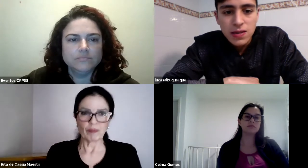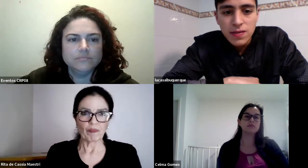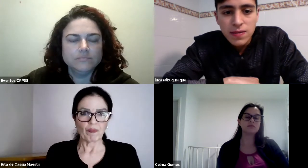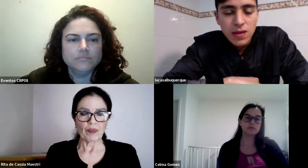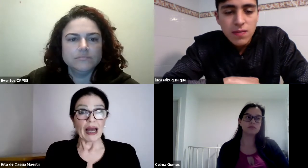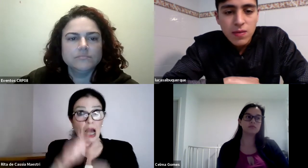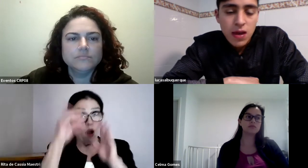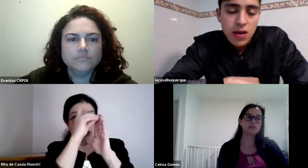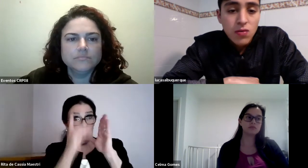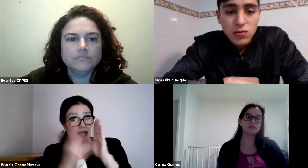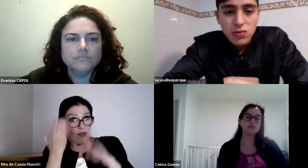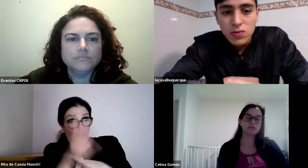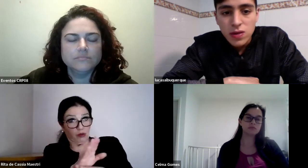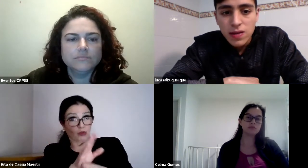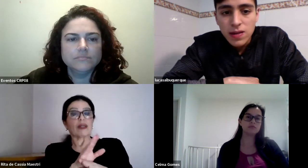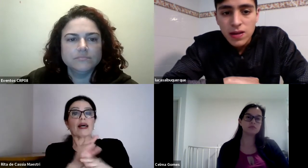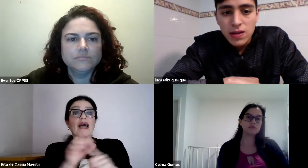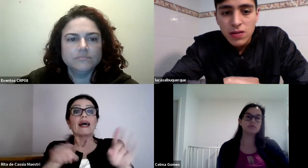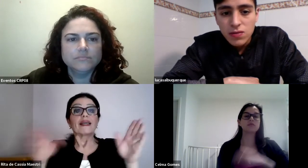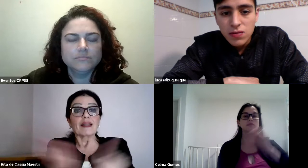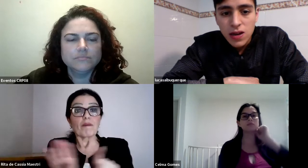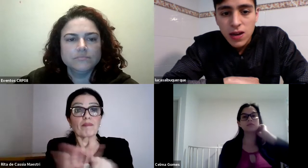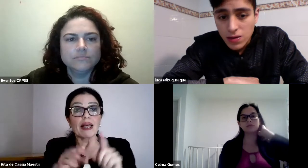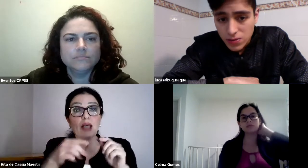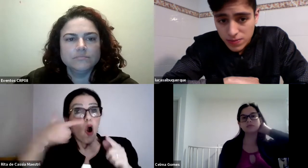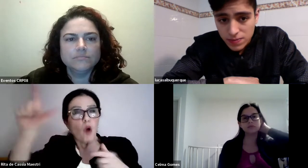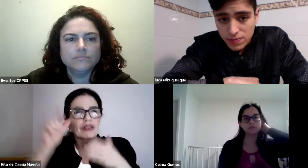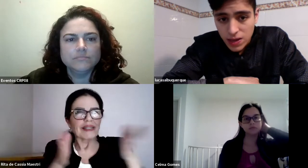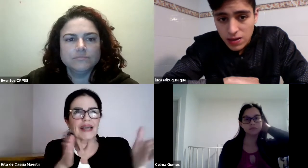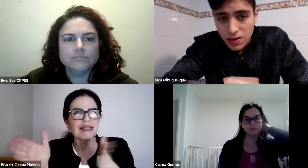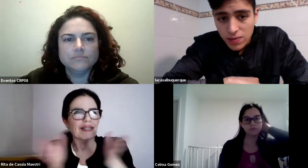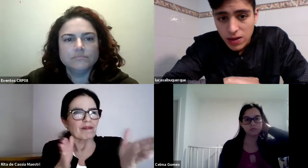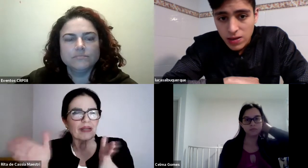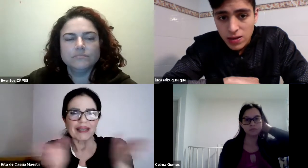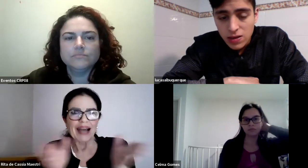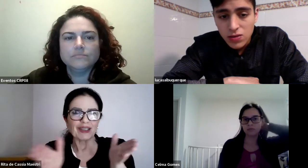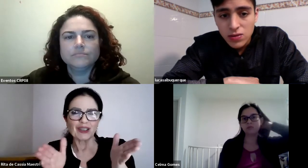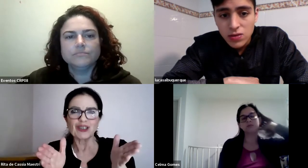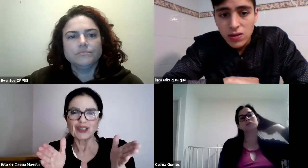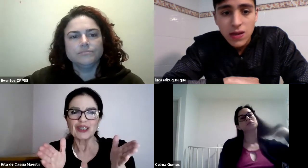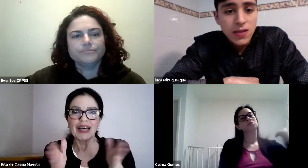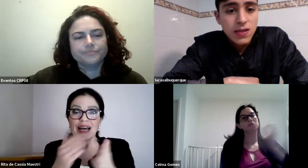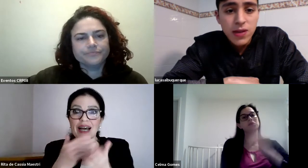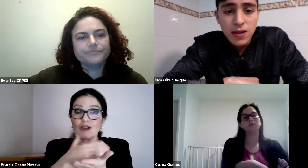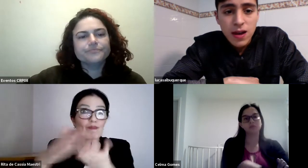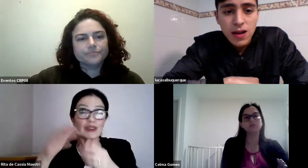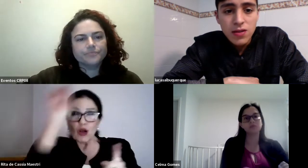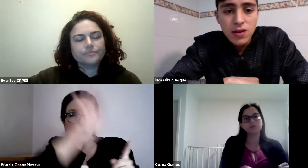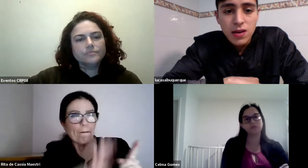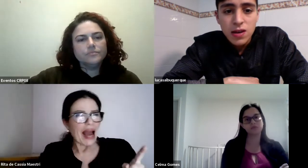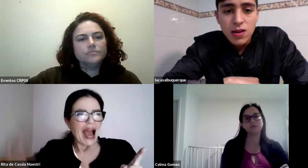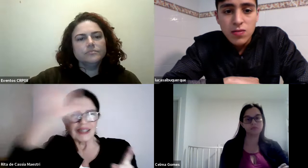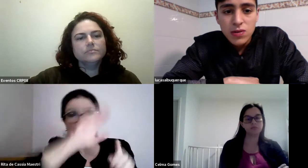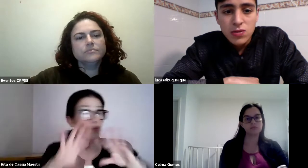sociais, com o surdo, né? Então, o decreto, ele também trouxe